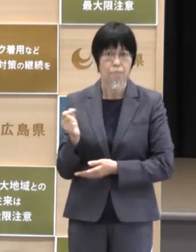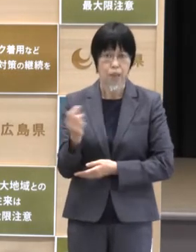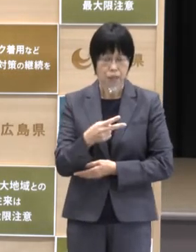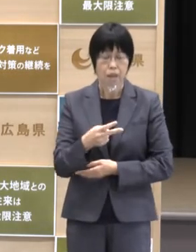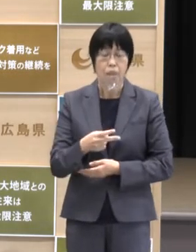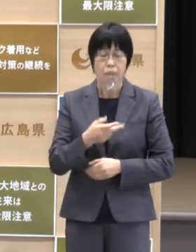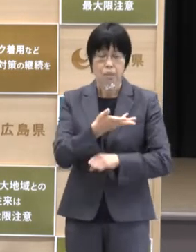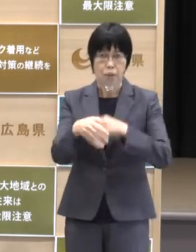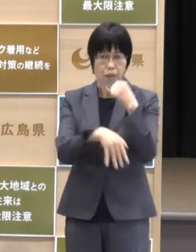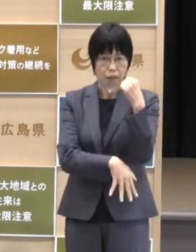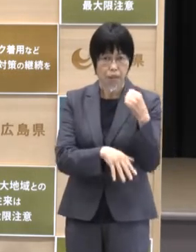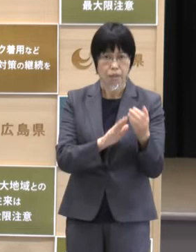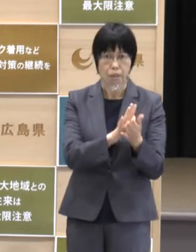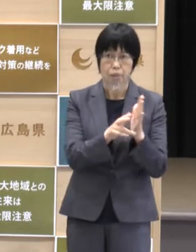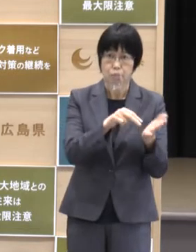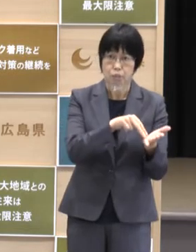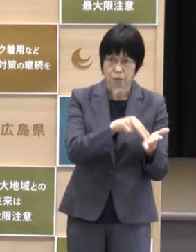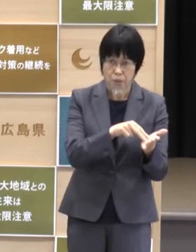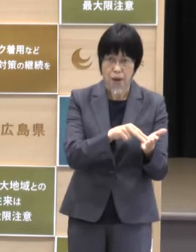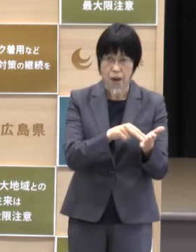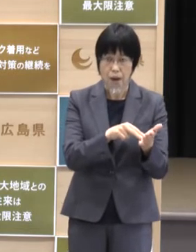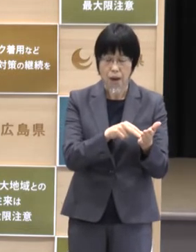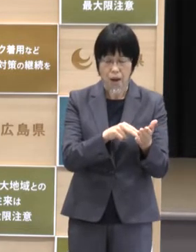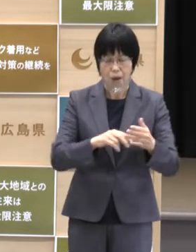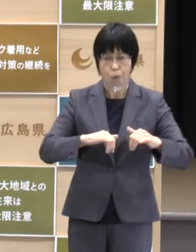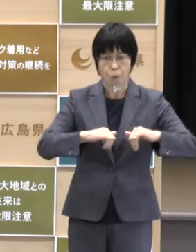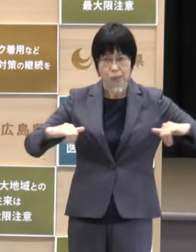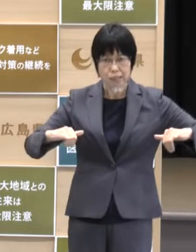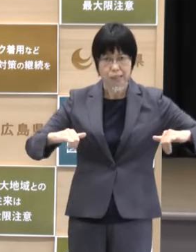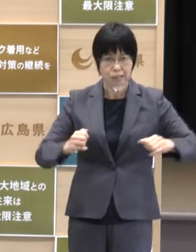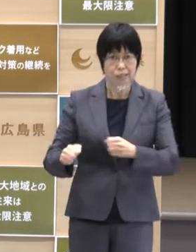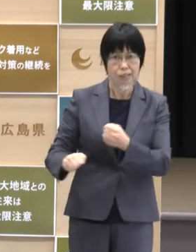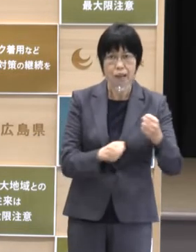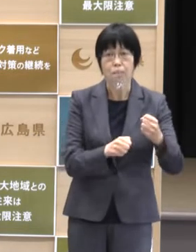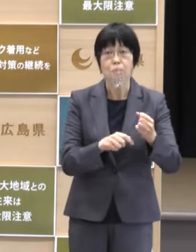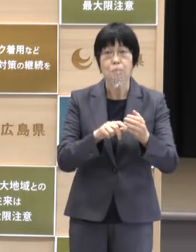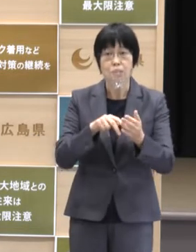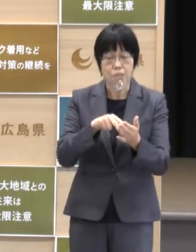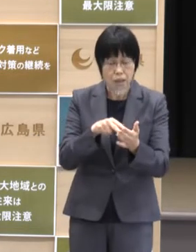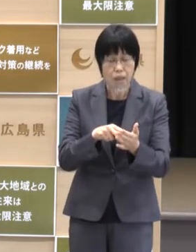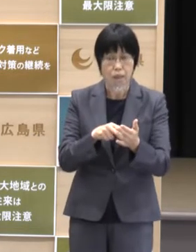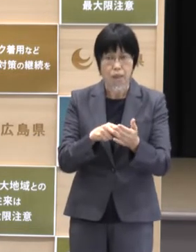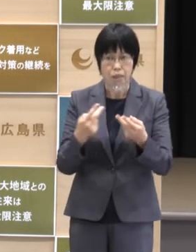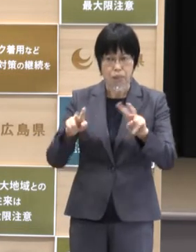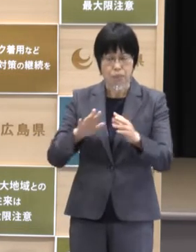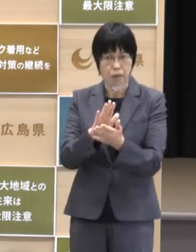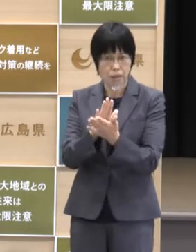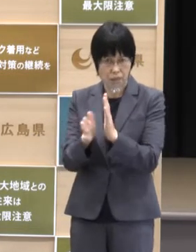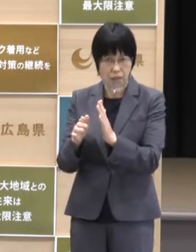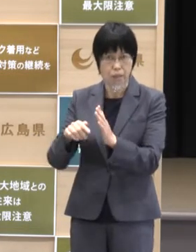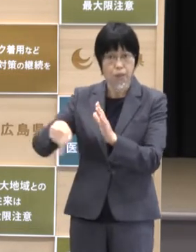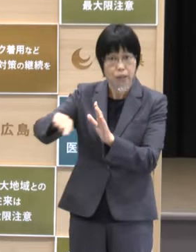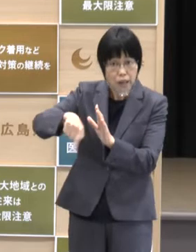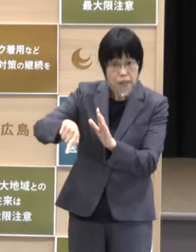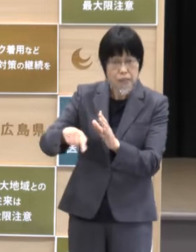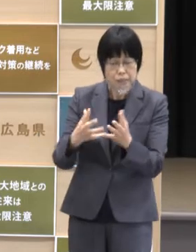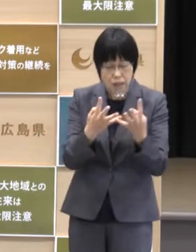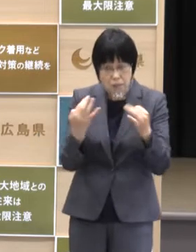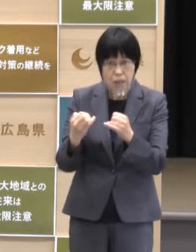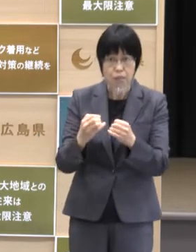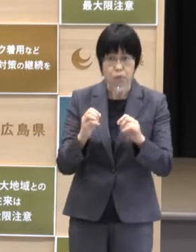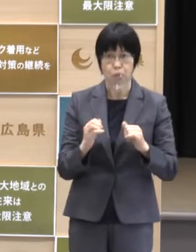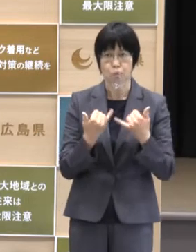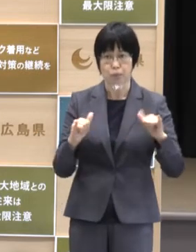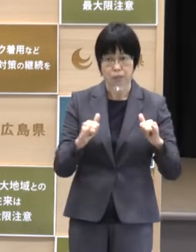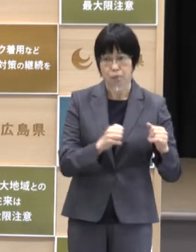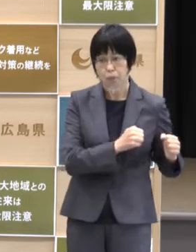島根県側は、広域避難として広島県内にも多数の、住民を避難させると事故の時